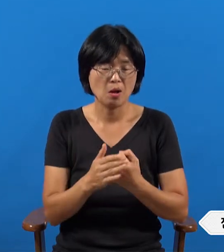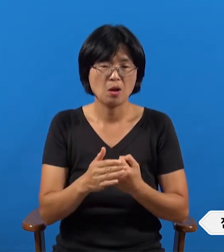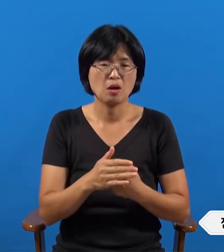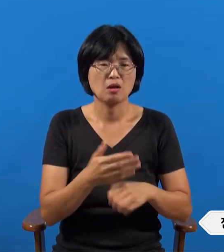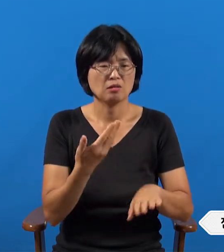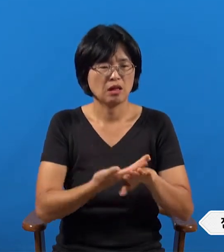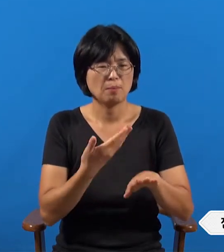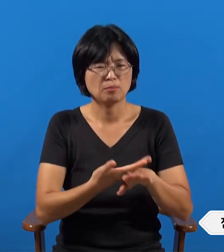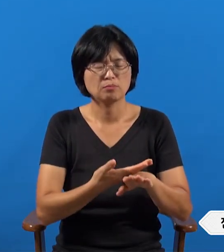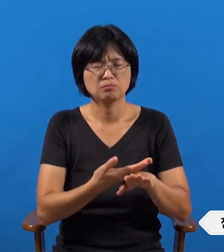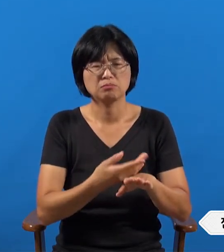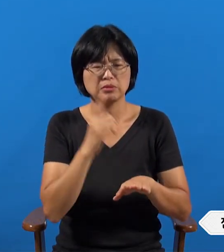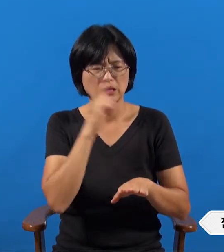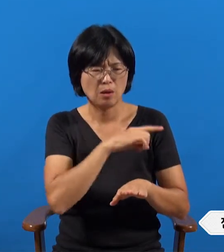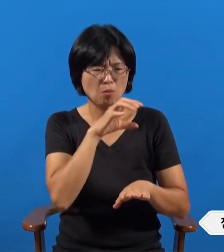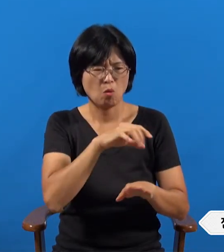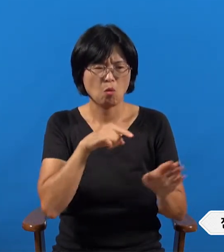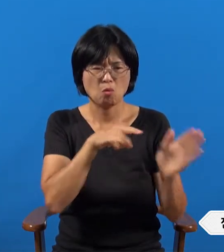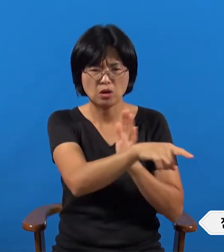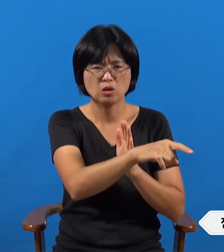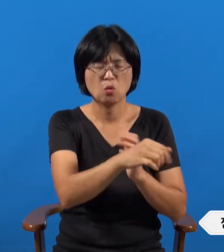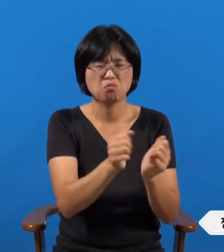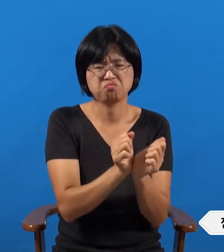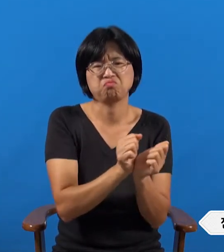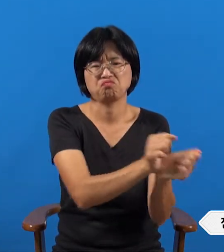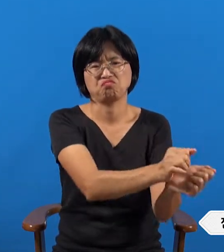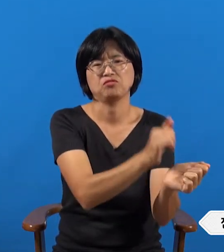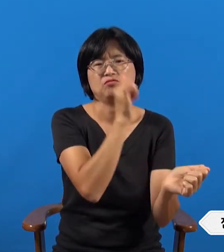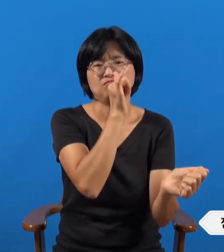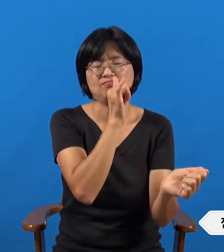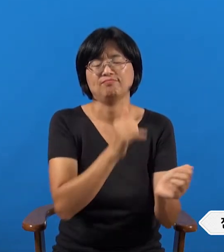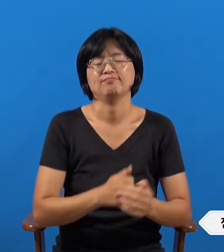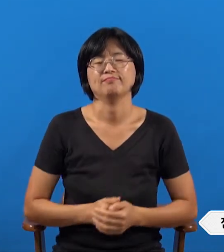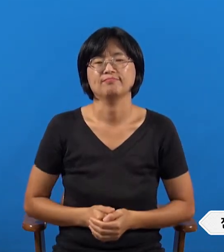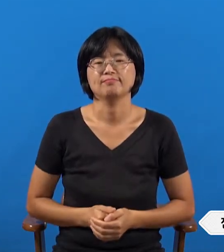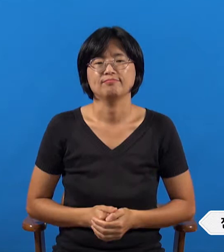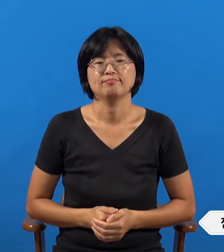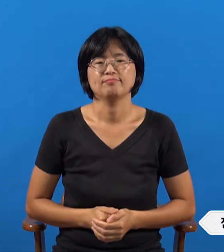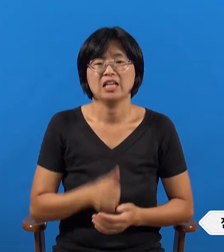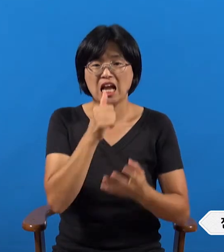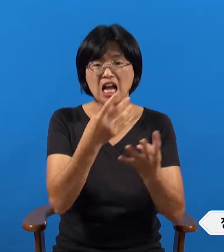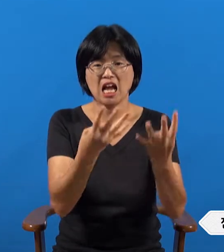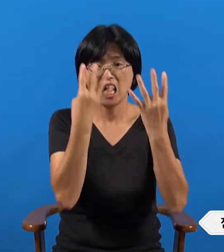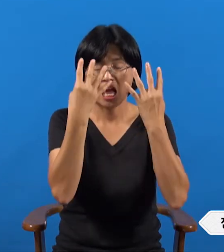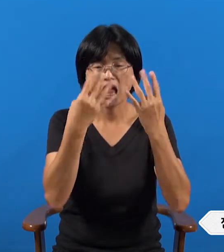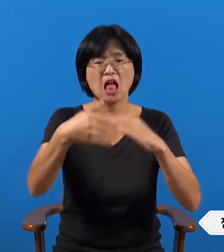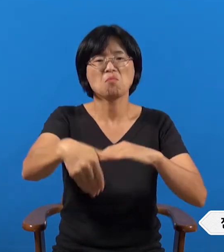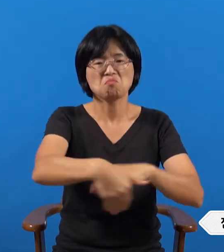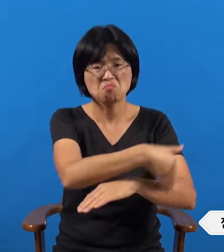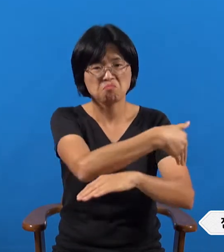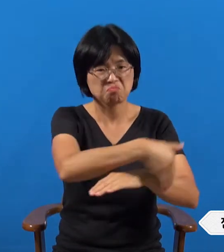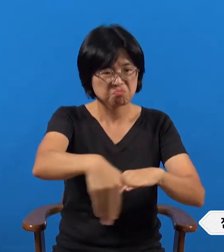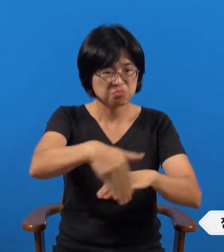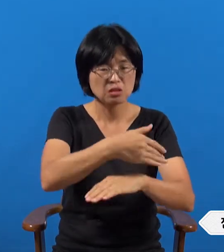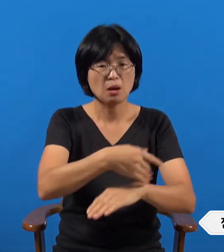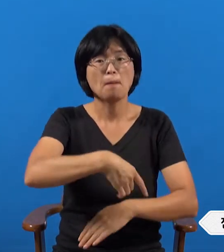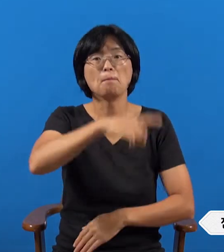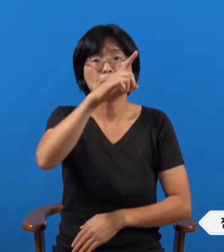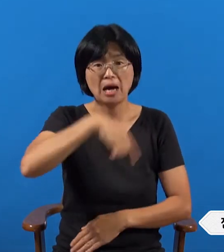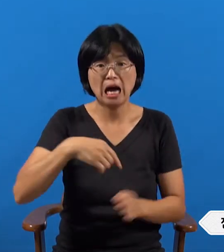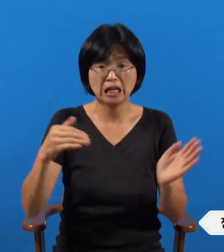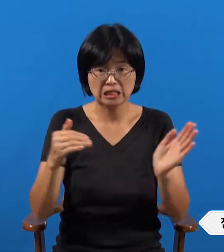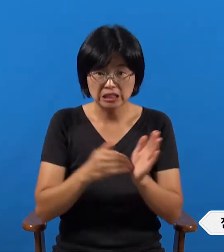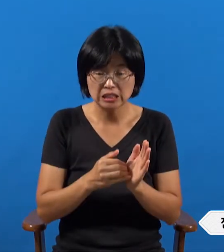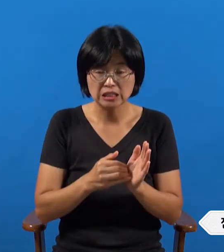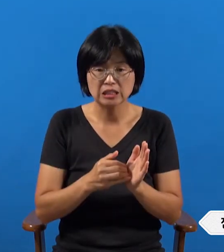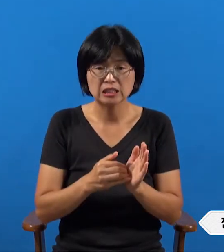때문에 오히려 유흥소에 가기도 했었고 경찰에 잡혀가기도 했습니다. 교도소를 들락날락했던